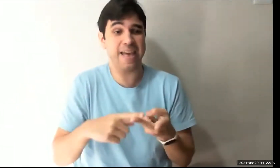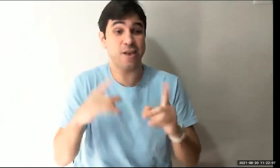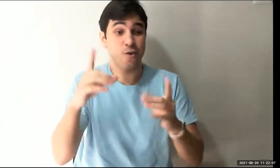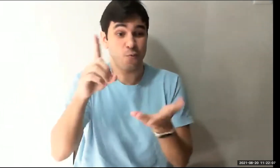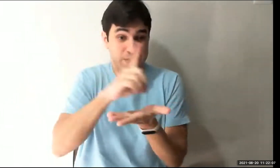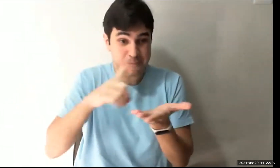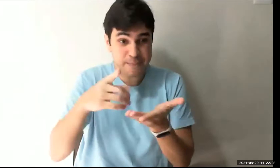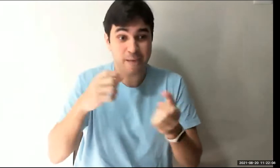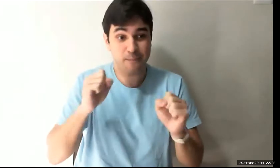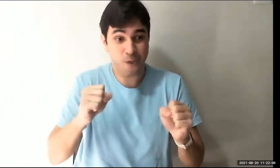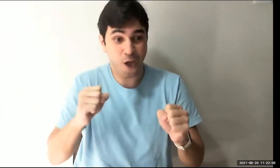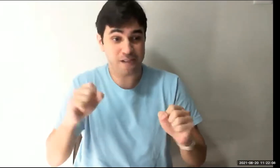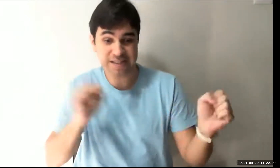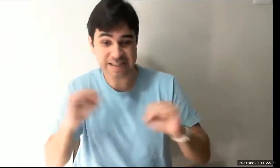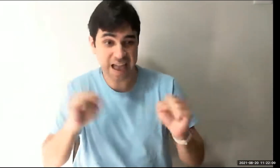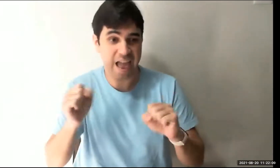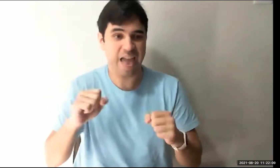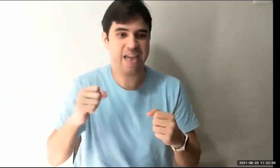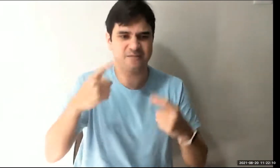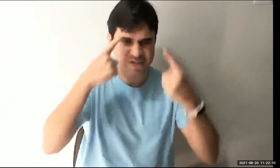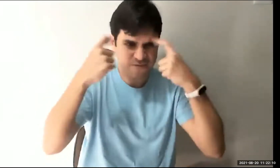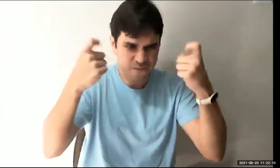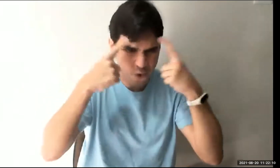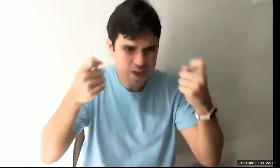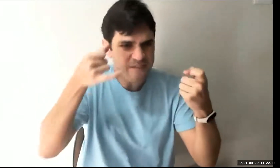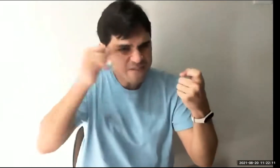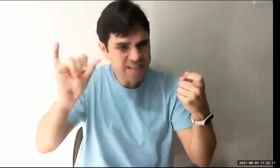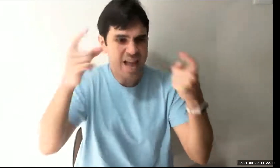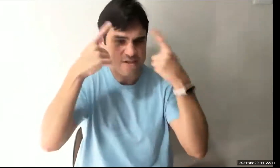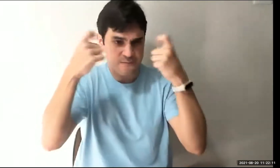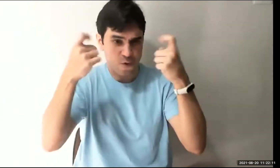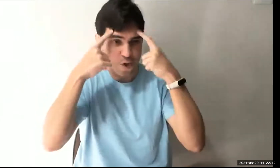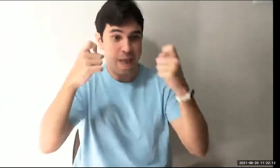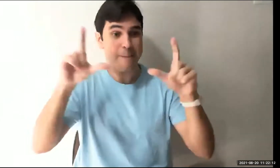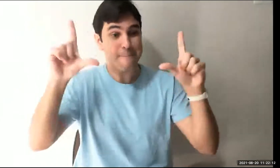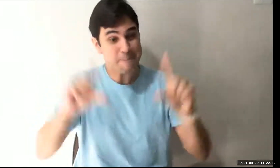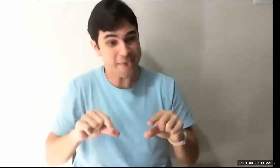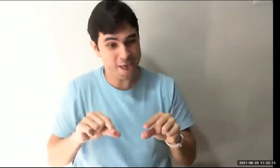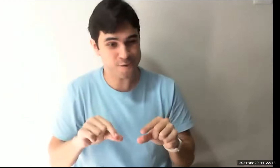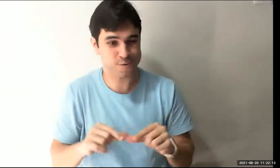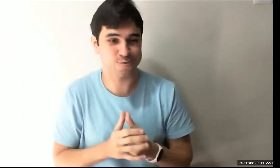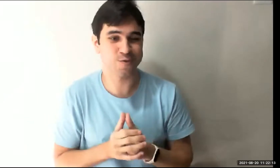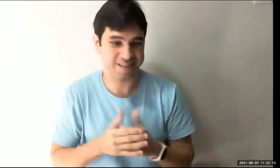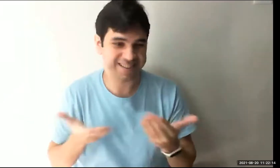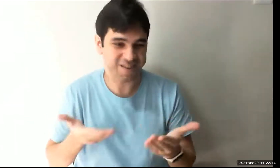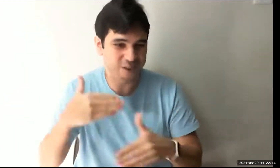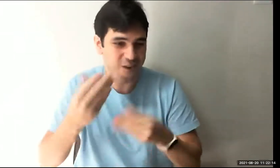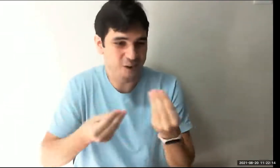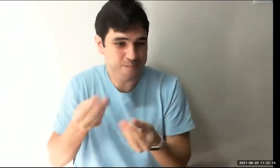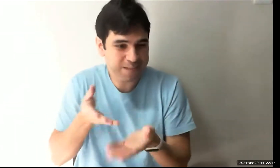traz para os surdos que ainda não têm conhecimento, né? A questão da agitação, ele fica